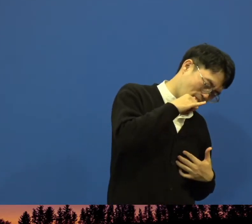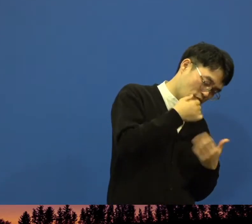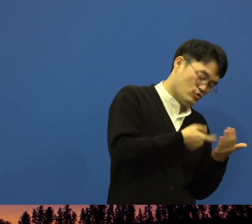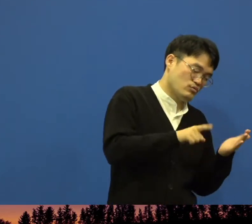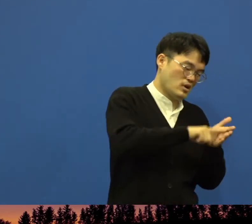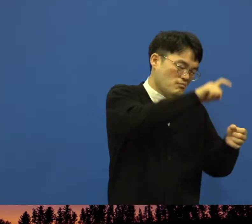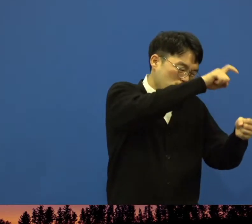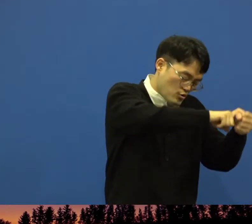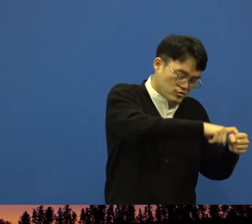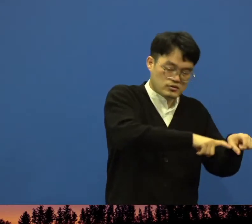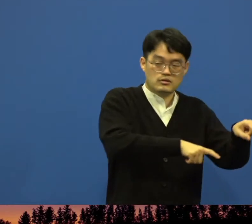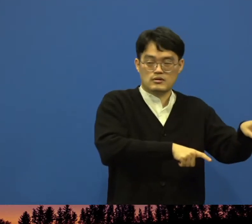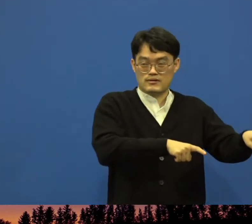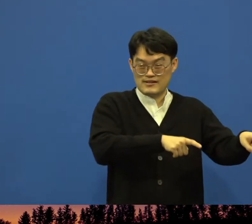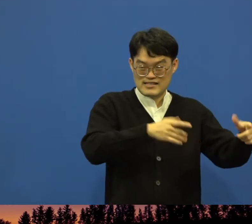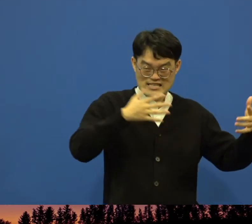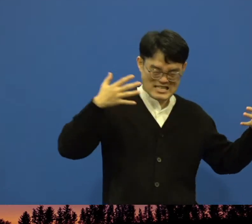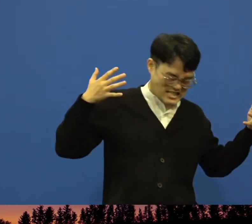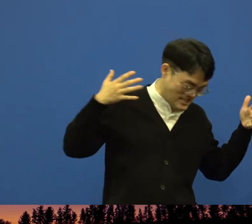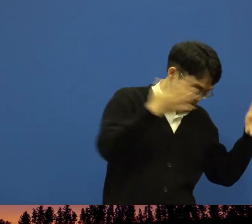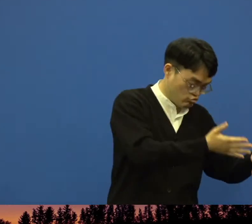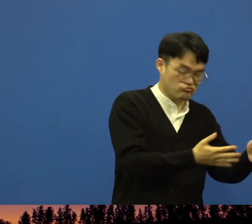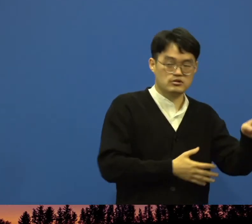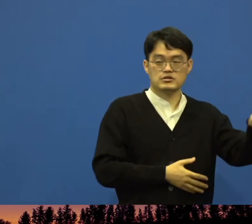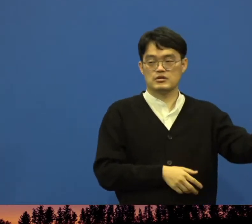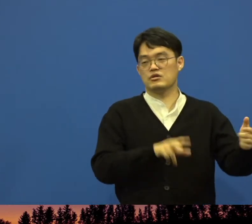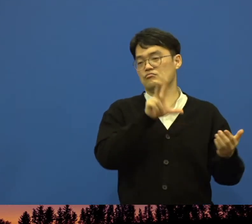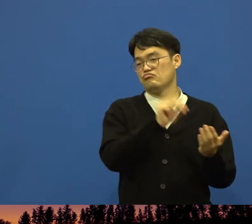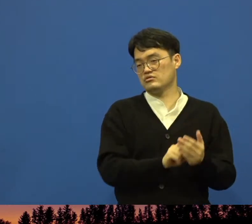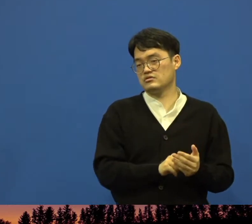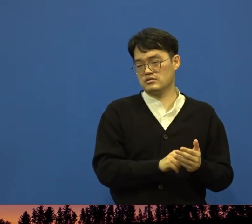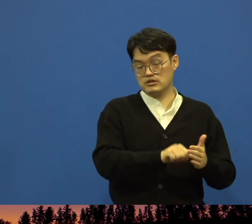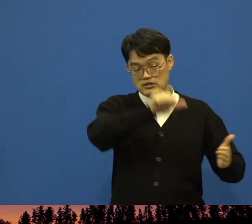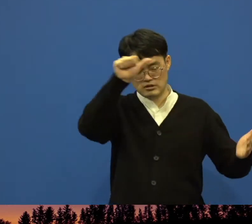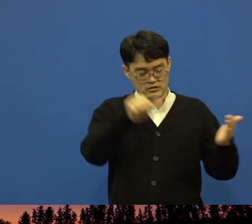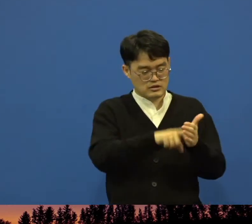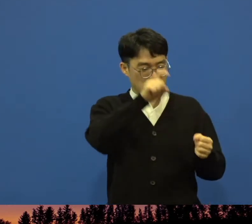모든 걸 거기에 다 쏟아붓는 것입니다. 인생의 목적이 자기를 즐겁게 하는 것.